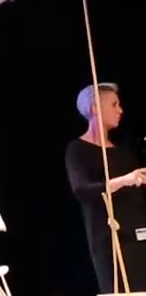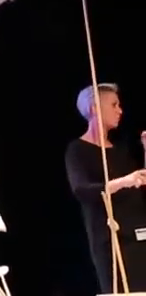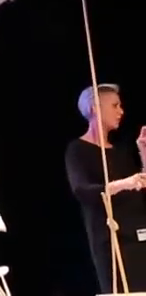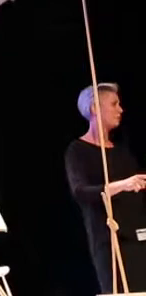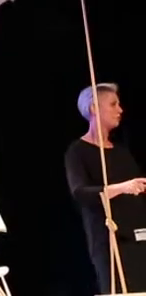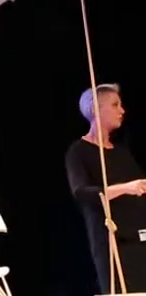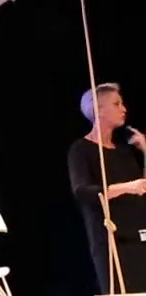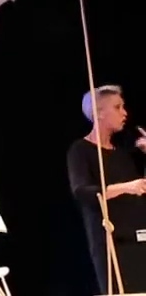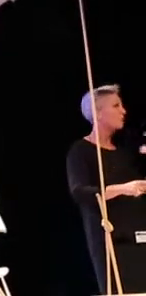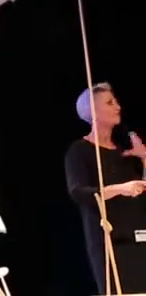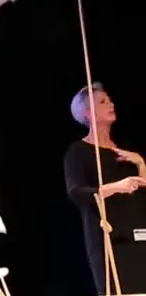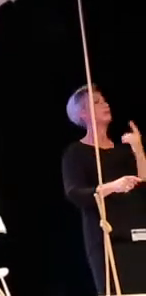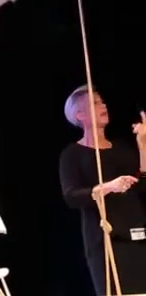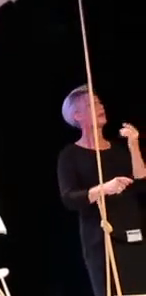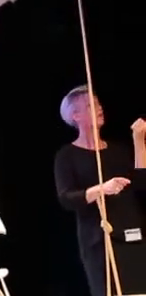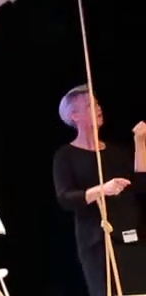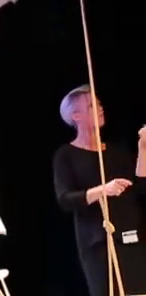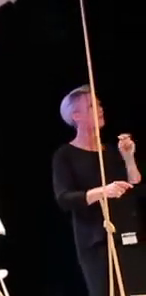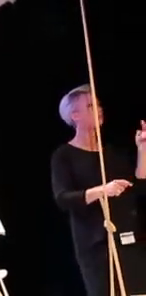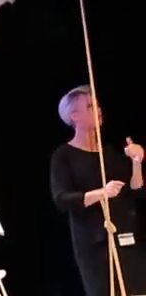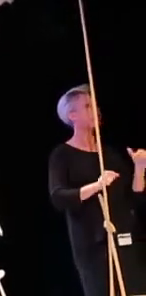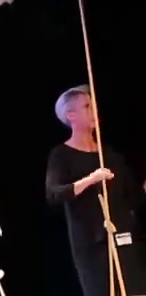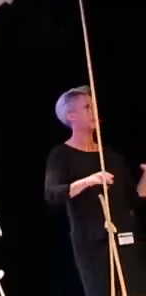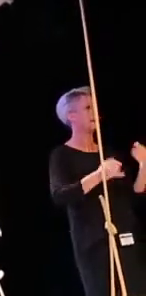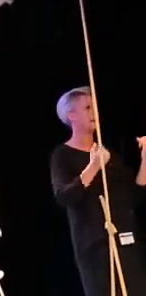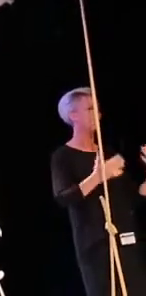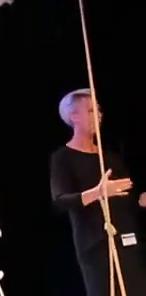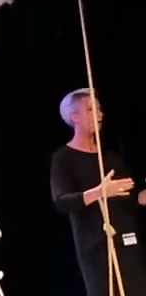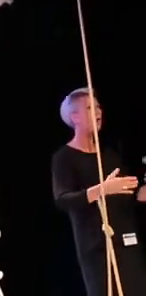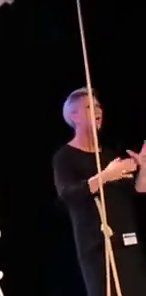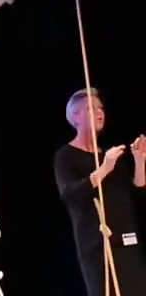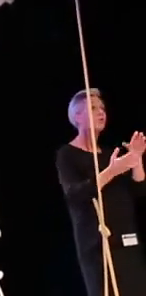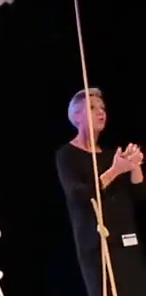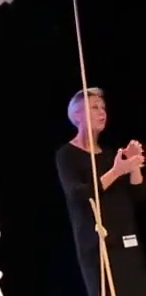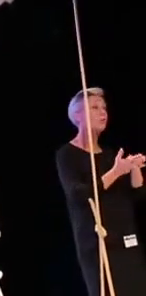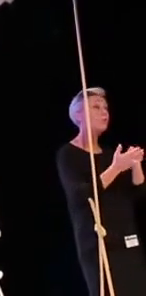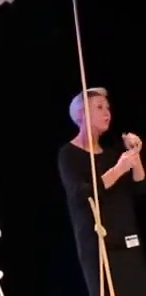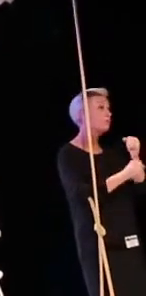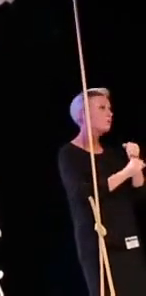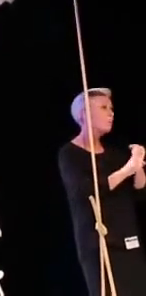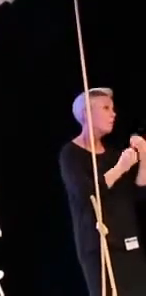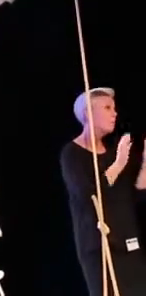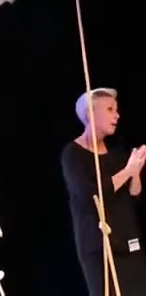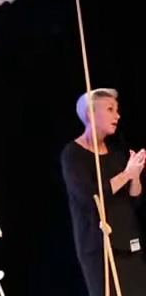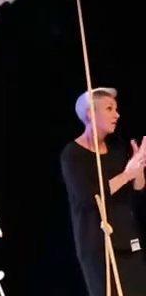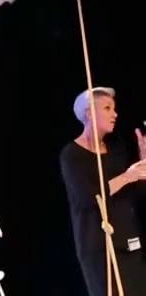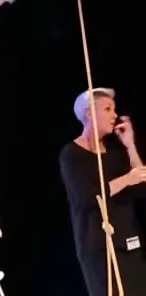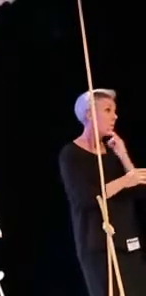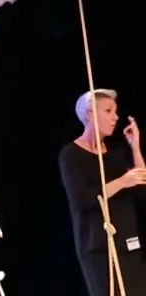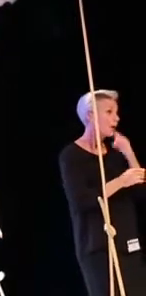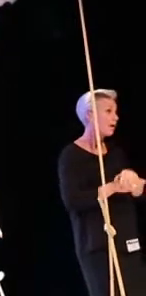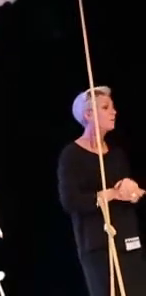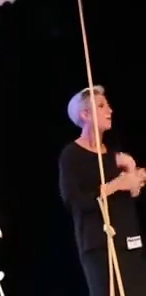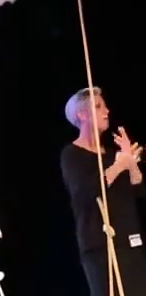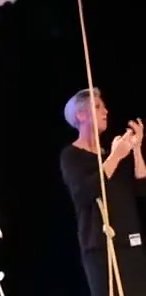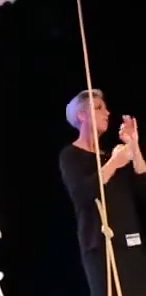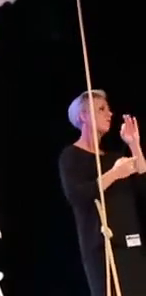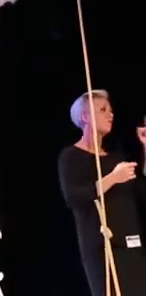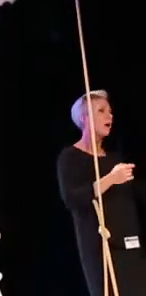uppträda. Och sen så, hur har kommunen jobbat självständigt i den här frågan? Mångfald och vit medelklass.